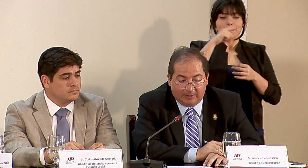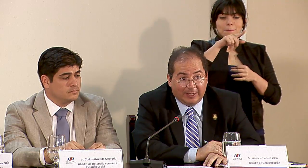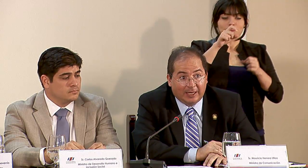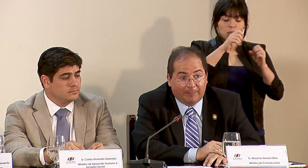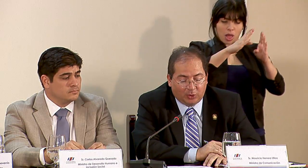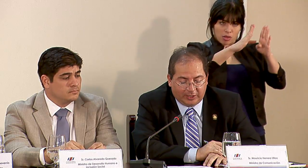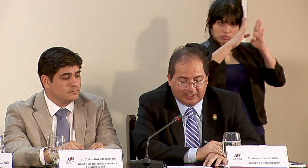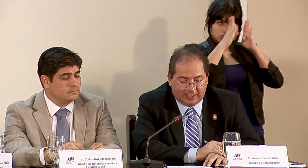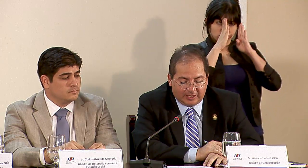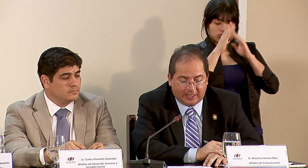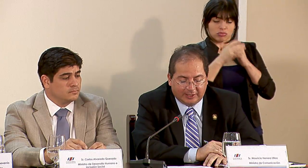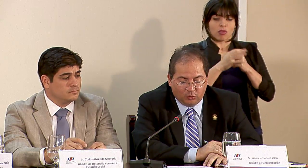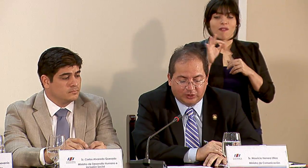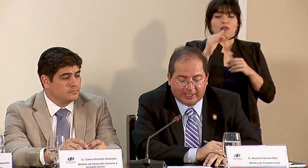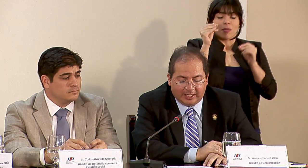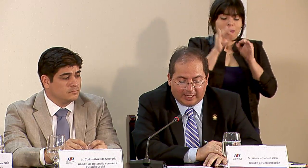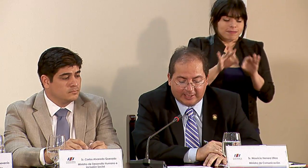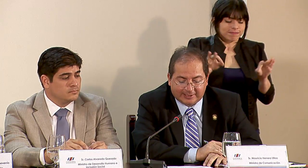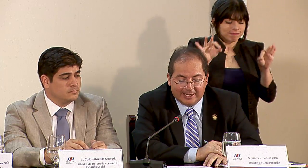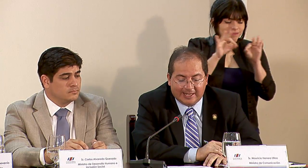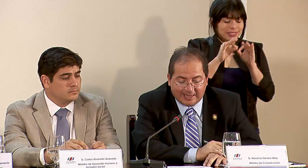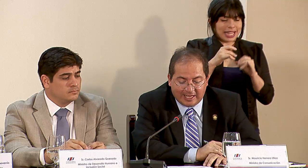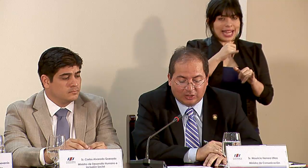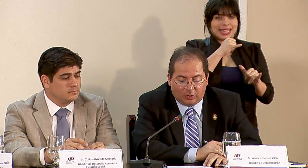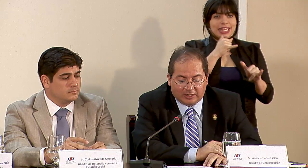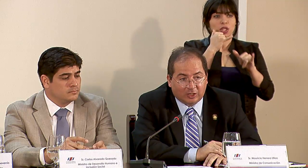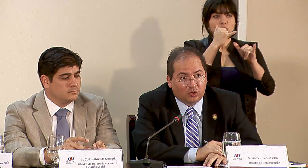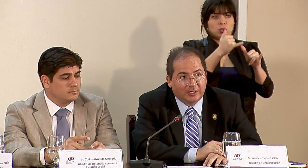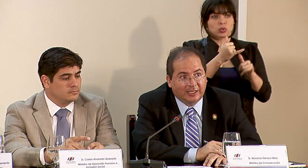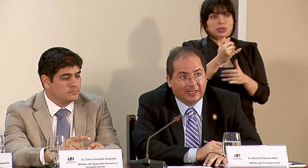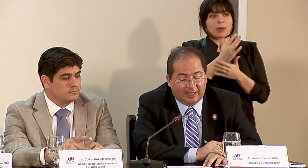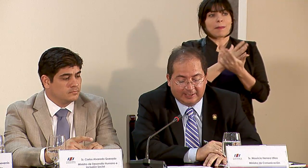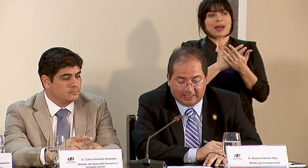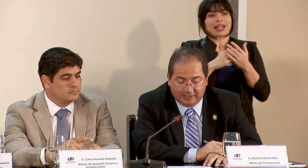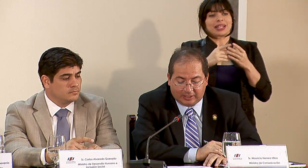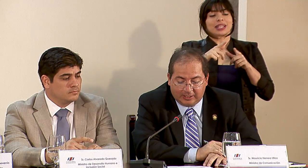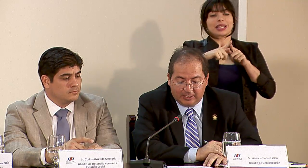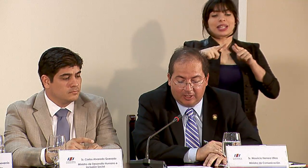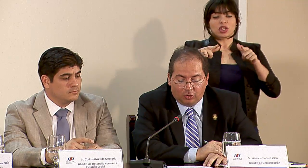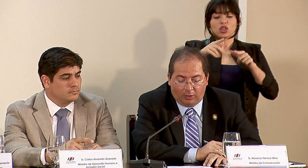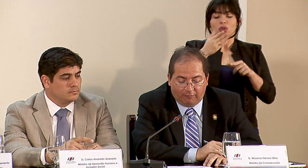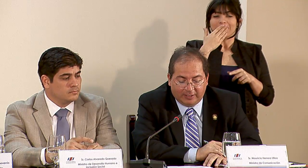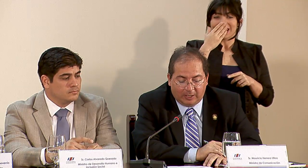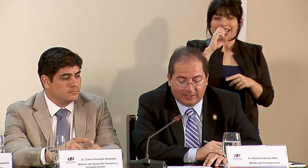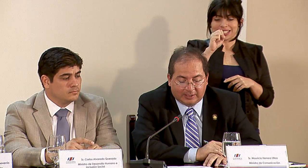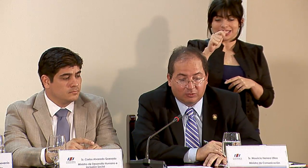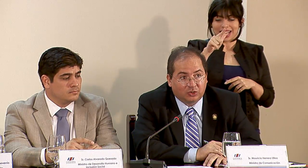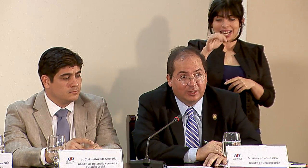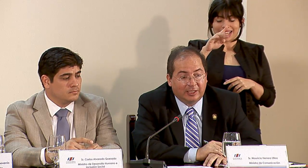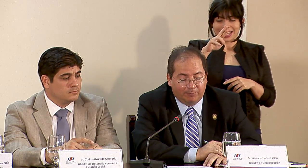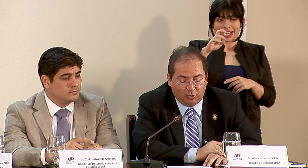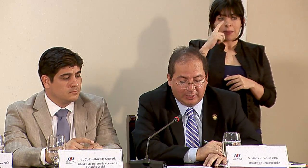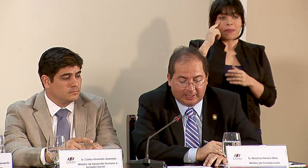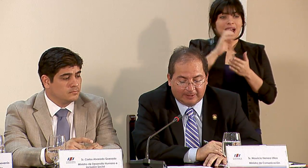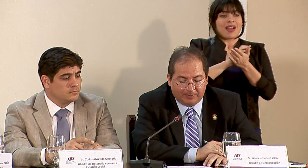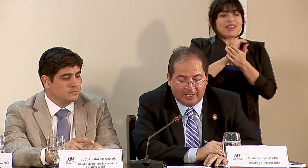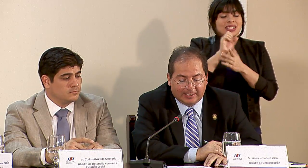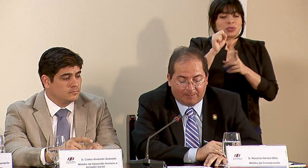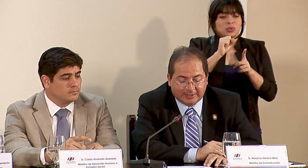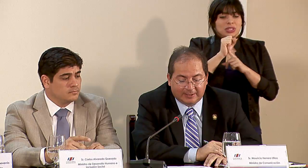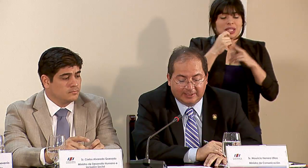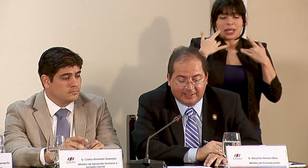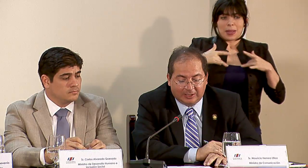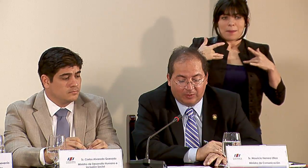de manera prioritaria las denuncias generadas dentro del territorio indígena de Salitre, con el fin de evitar situaciones de impunidad